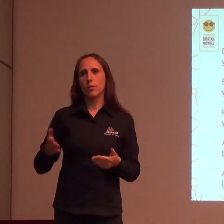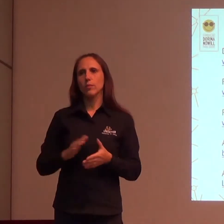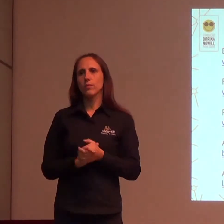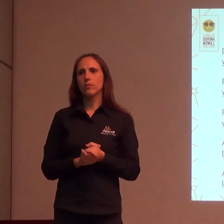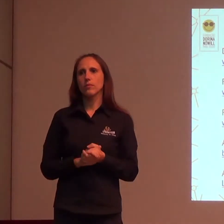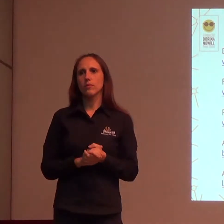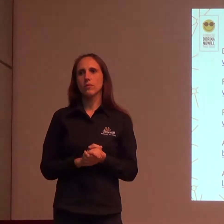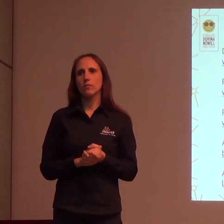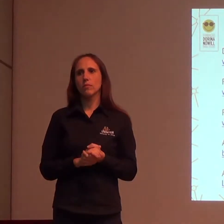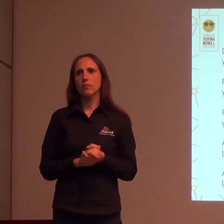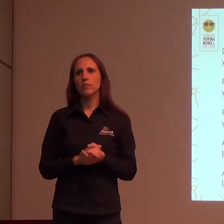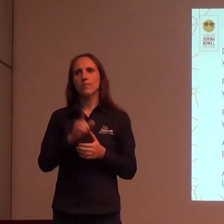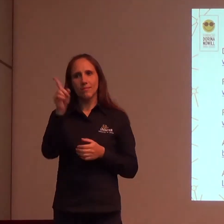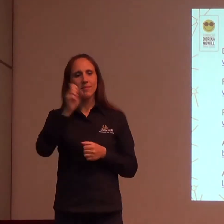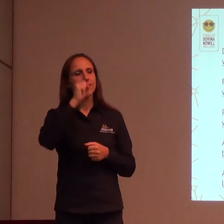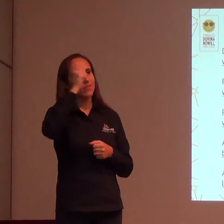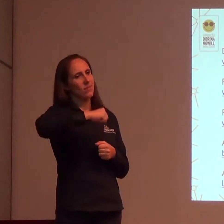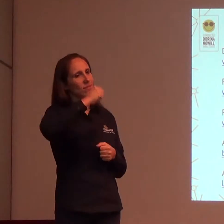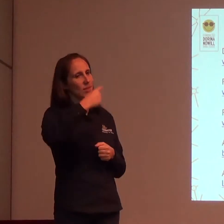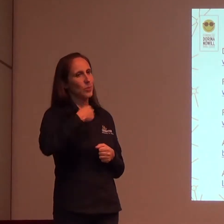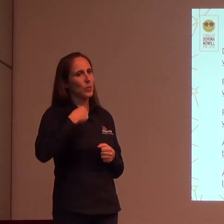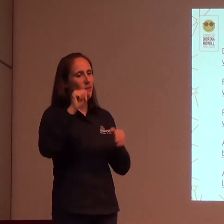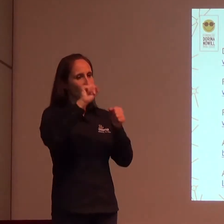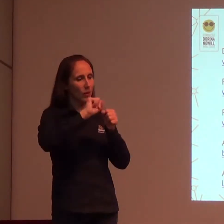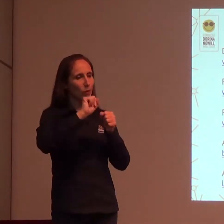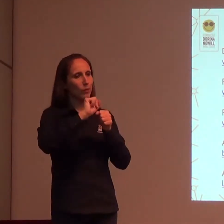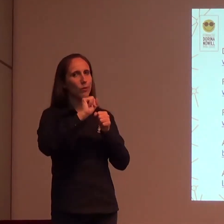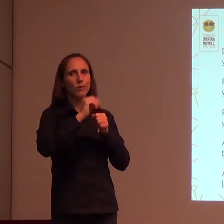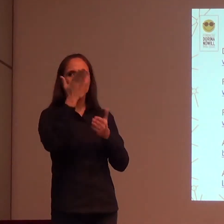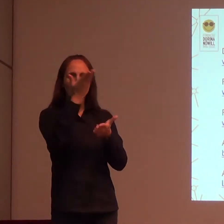revistação lá. Na Fundação? Isso.